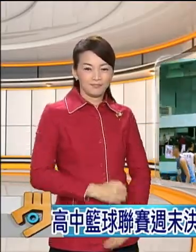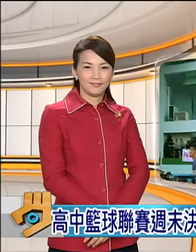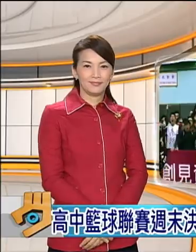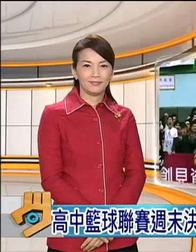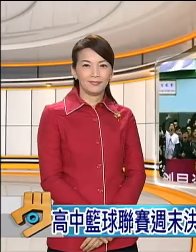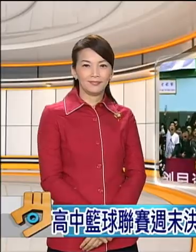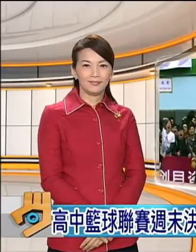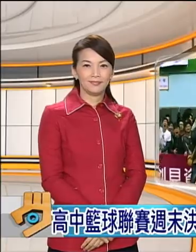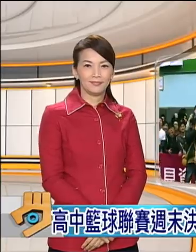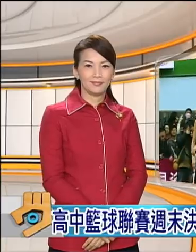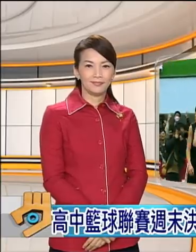言。